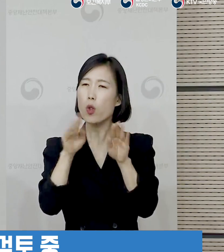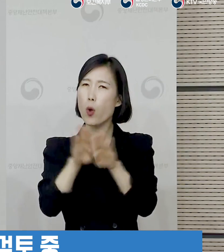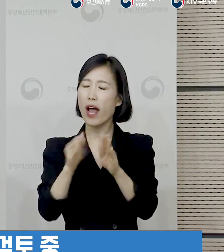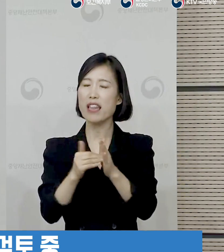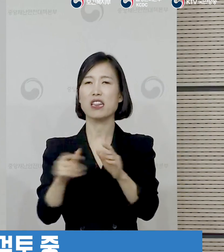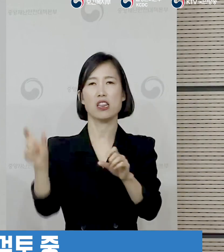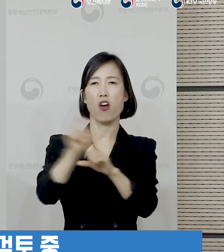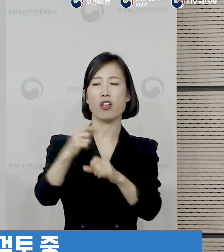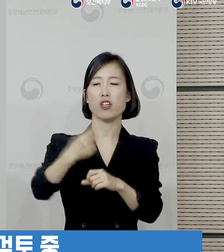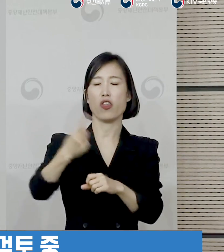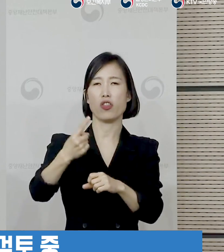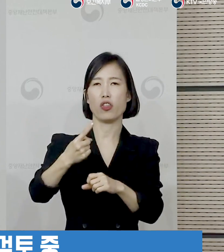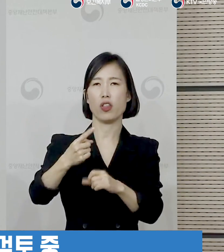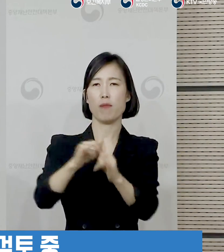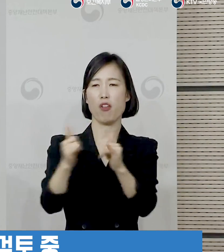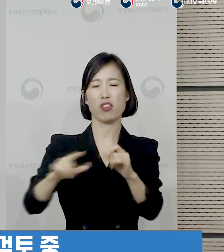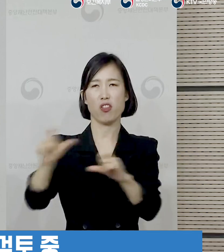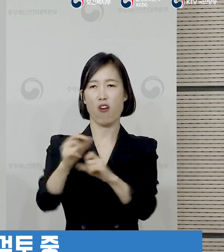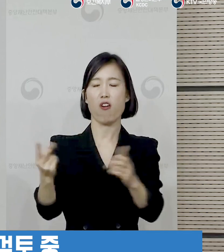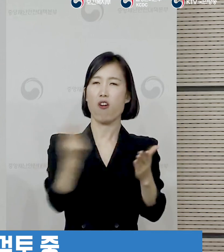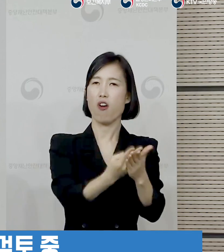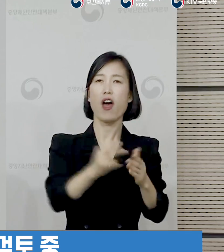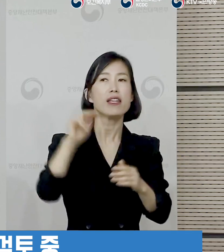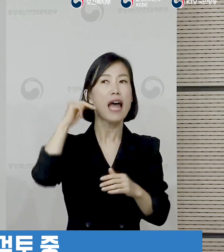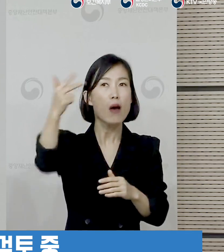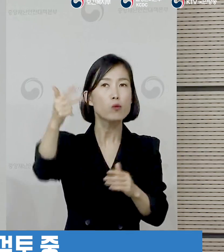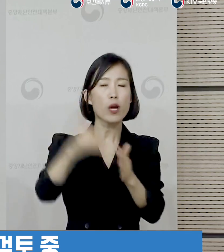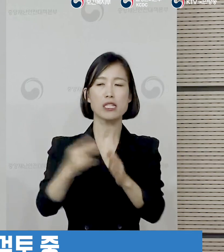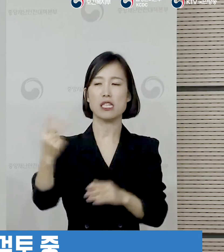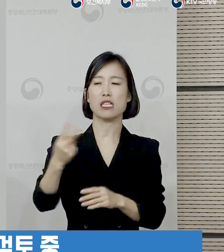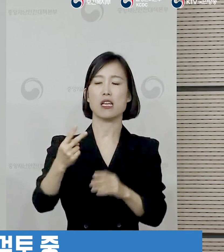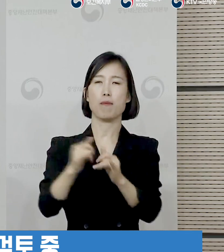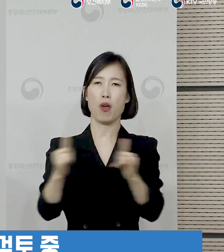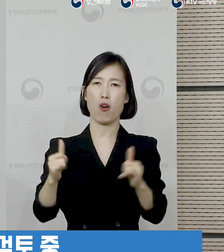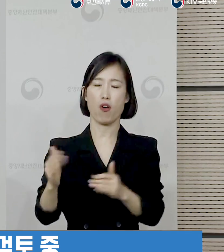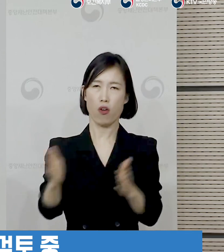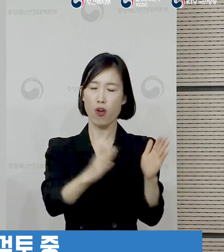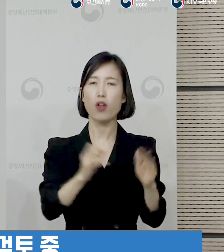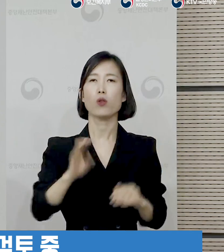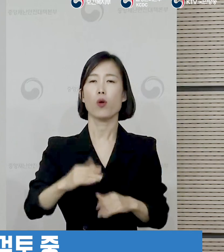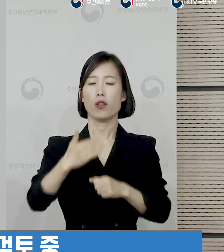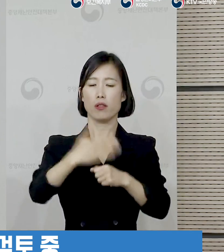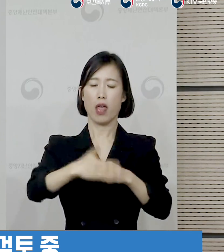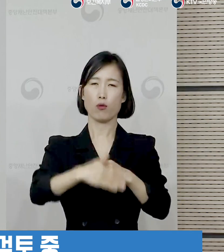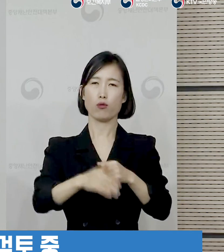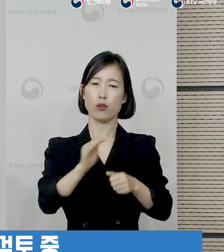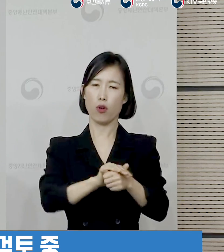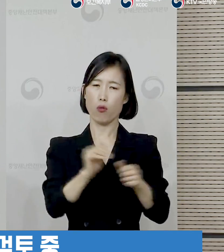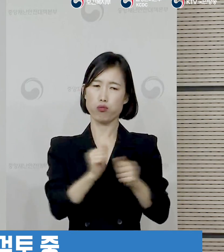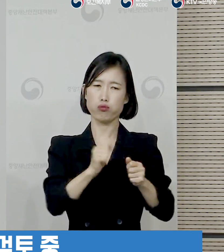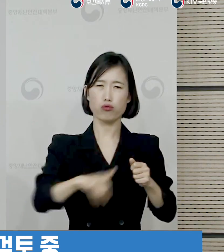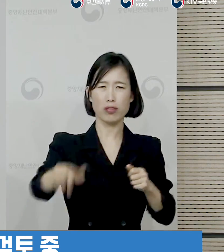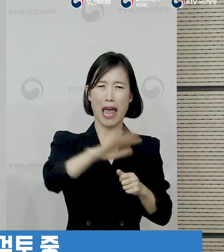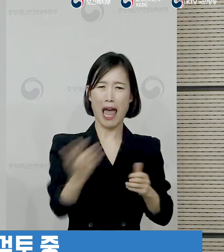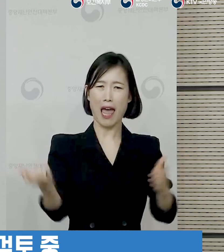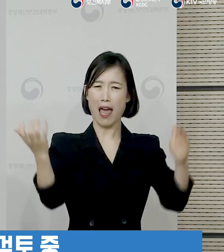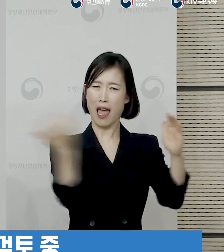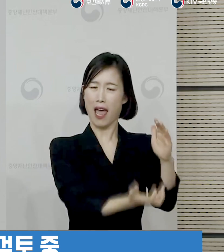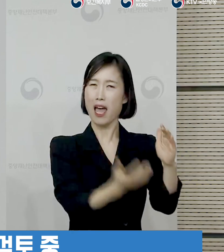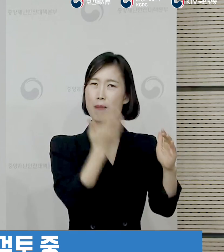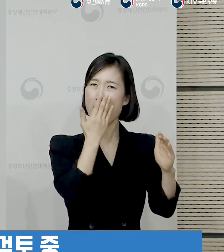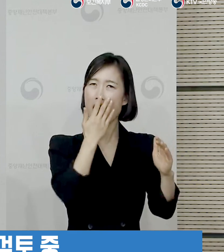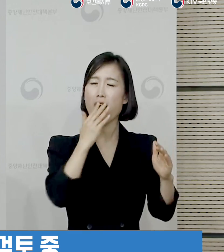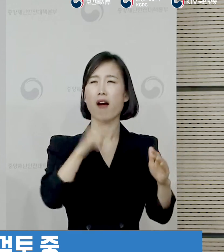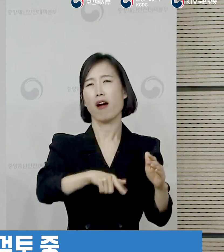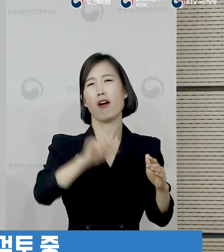정도 추가적으로 확보하고 다음 주까지는 2,000명. 그리고 대구, 경북에서 다 소화할 수가 없는 경우에